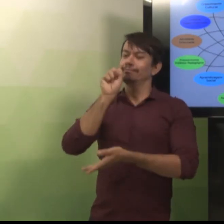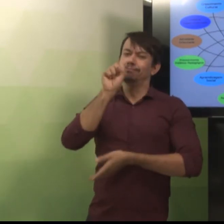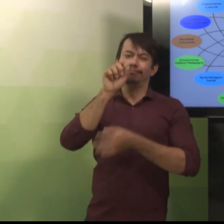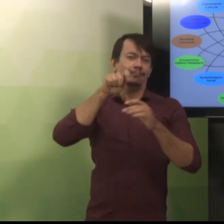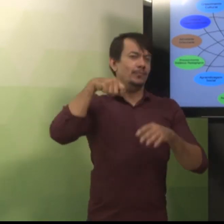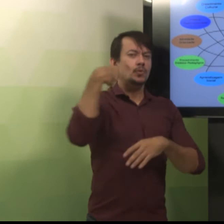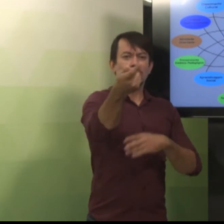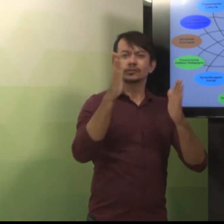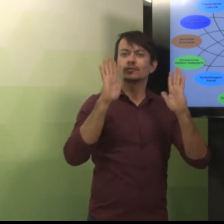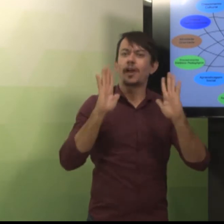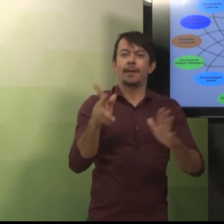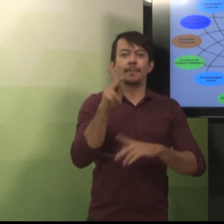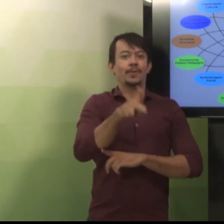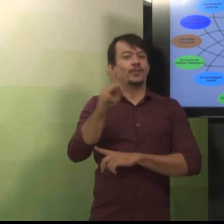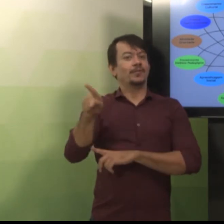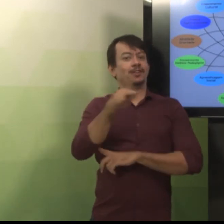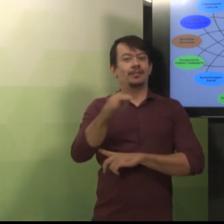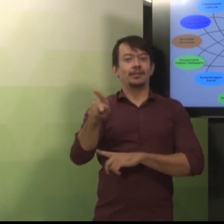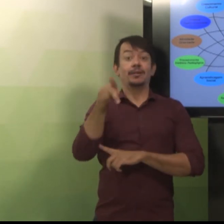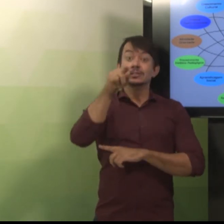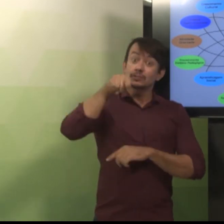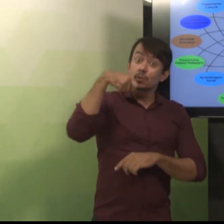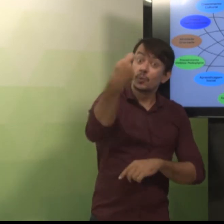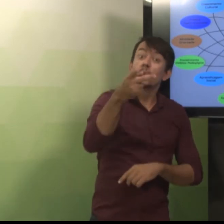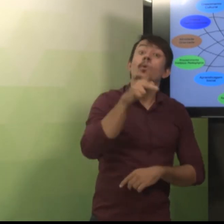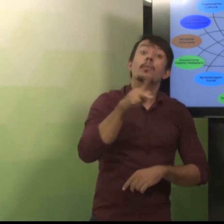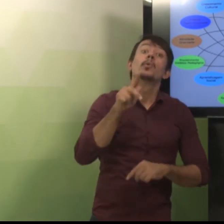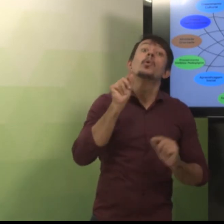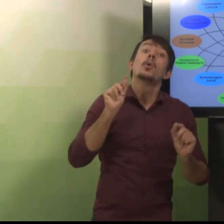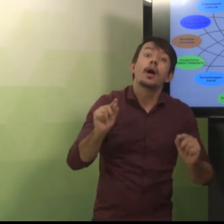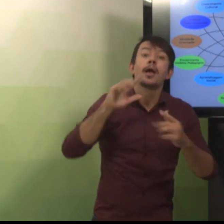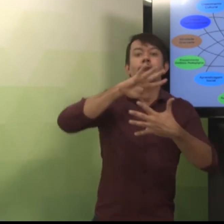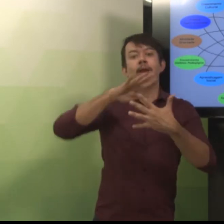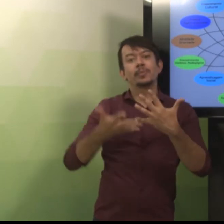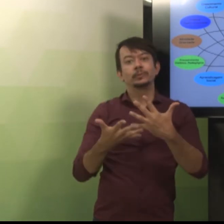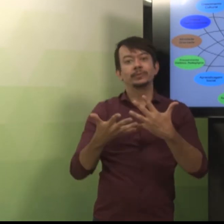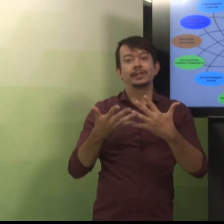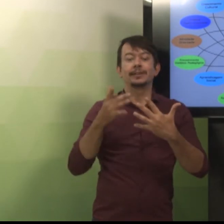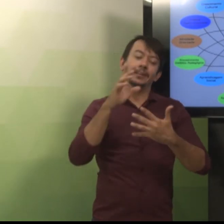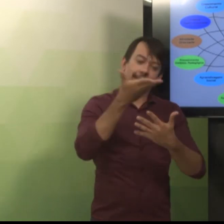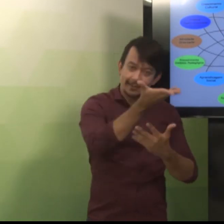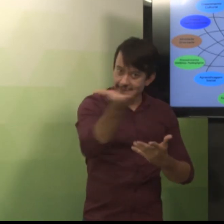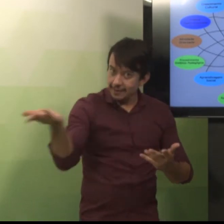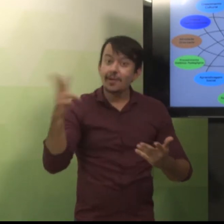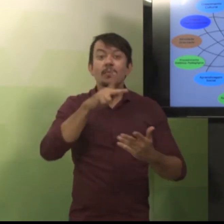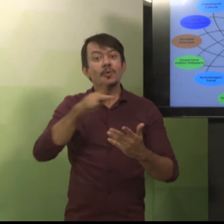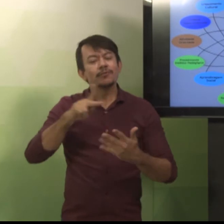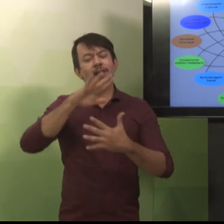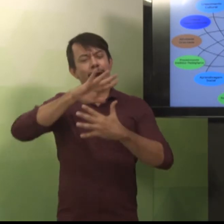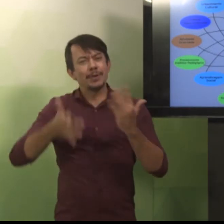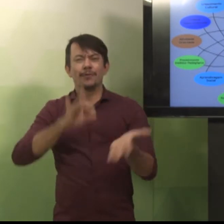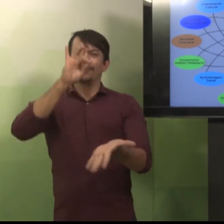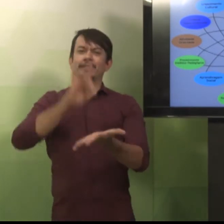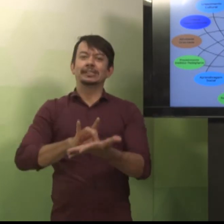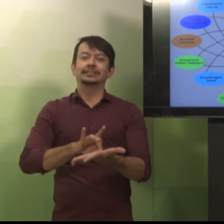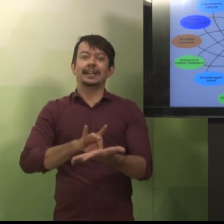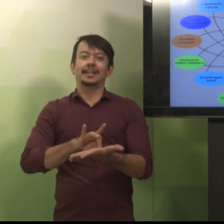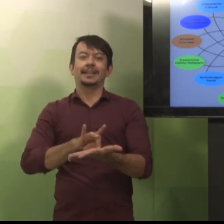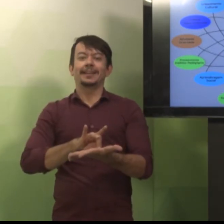formarem, já sejam professores. Professores de Libras. Sim,